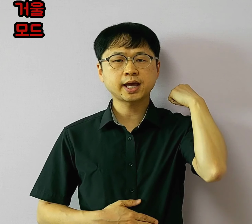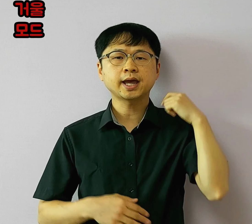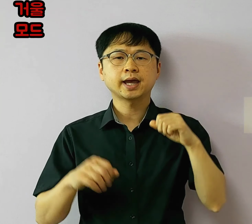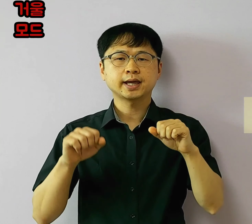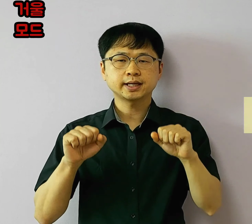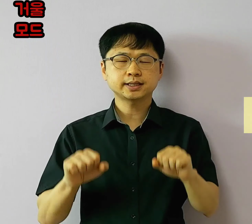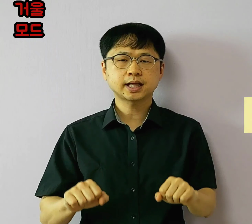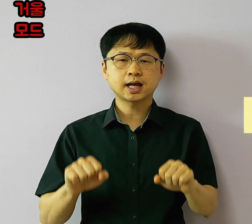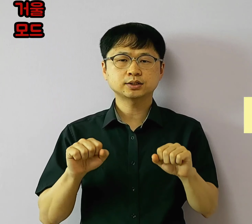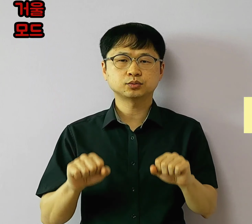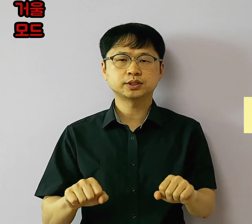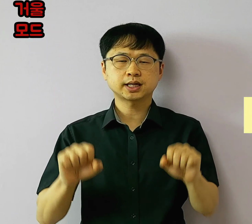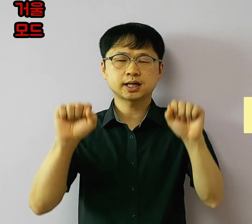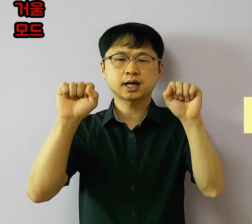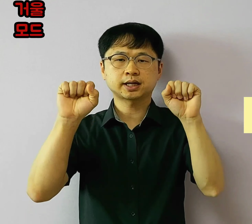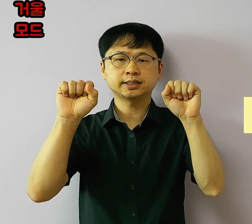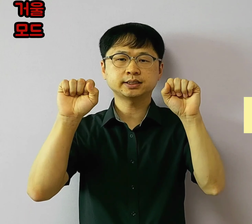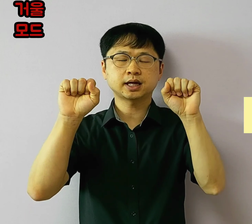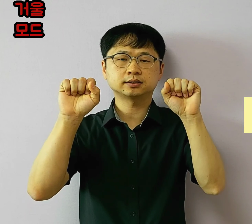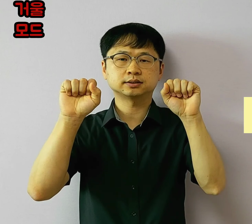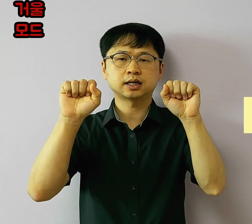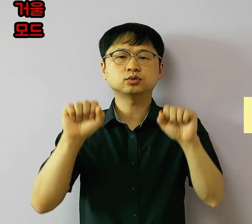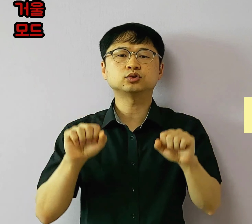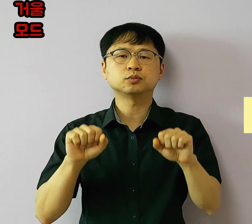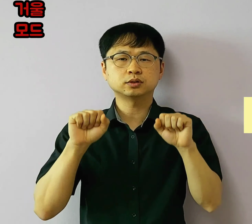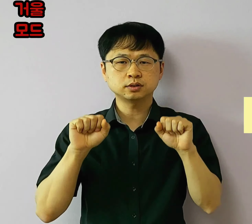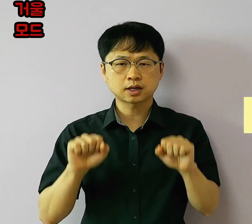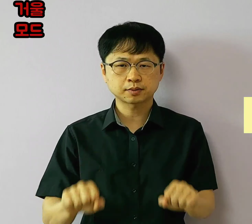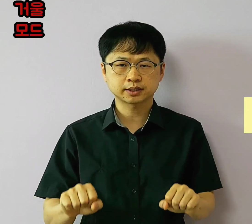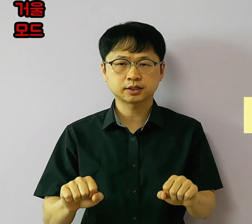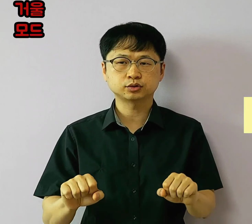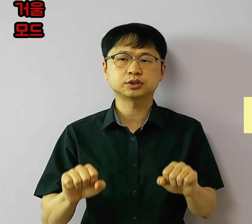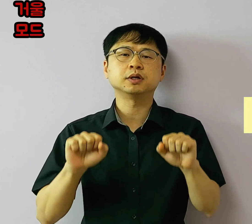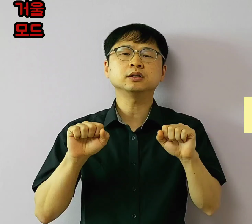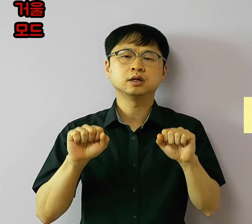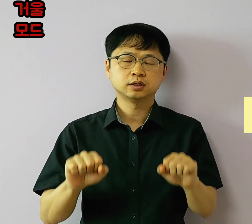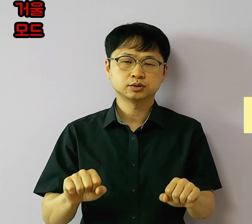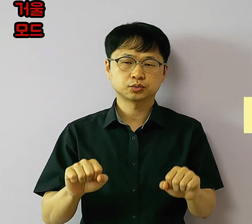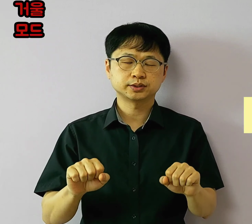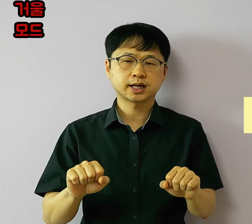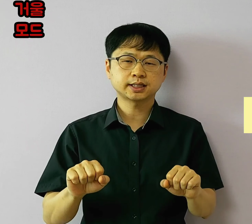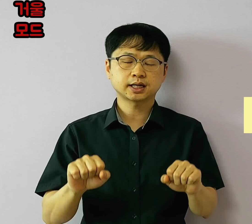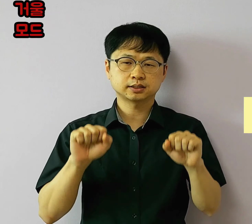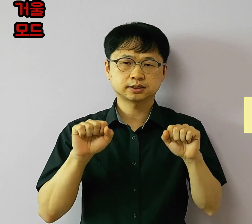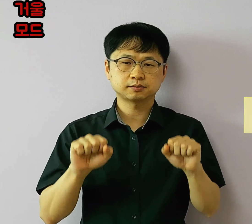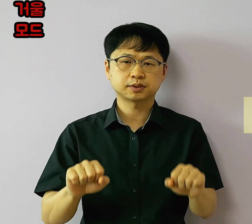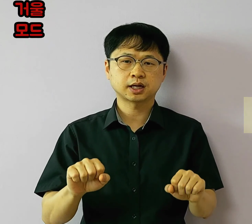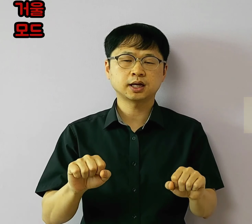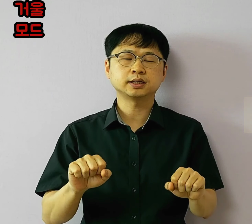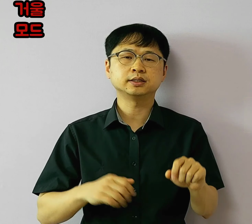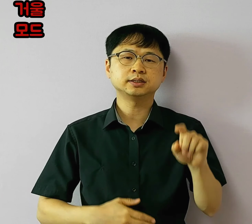뒤에 있다, 존재하다, 계시다 하는 것은 양손 주먹을 가볍게 내려주시면 존재하다라는 뜻이 됩니다.